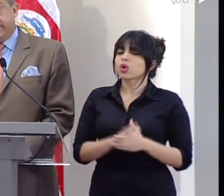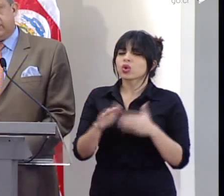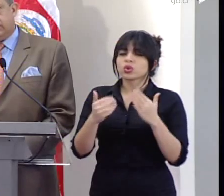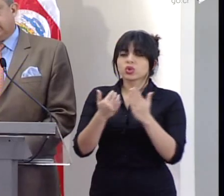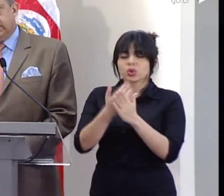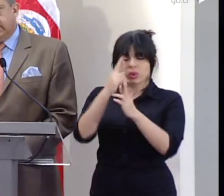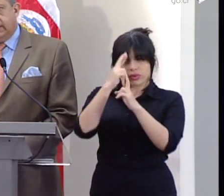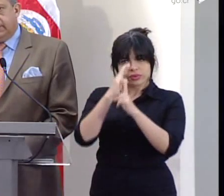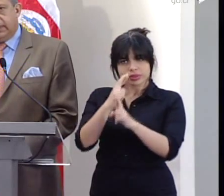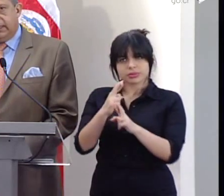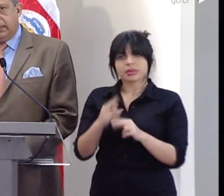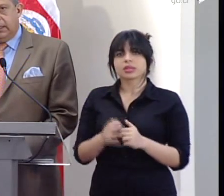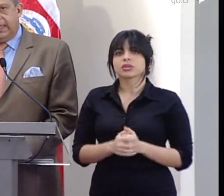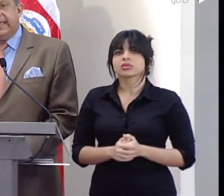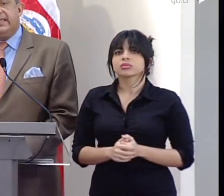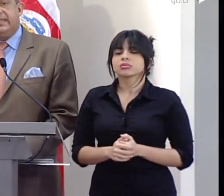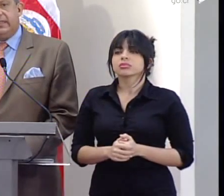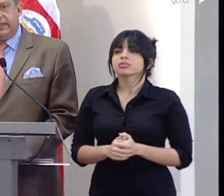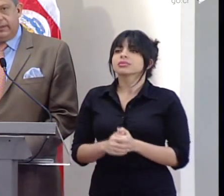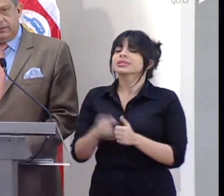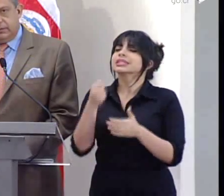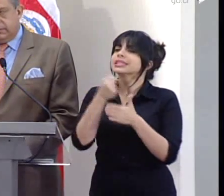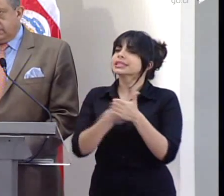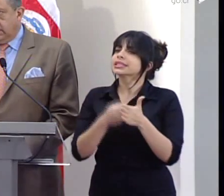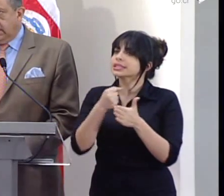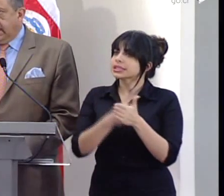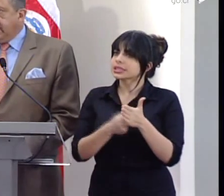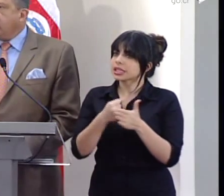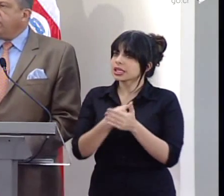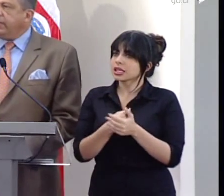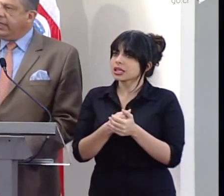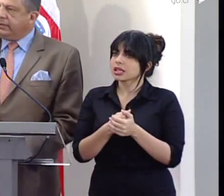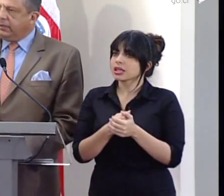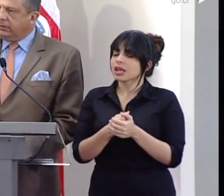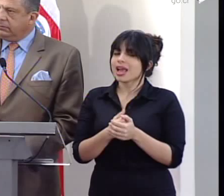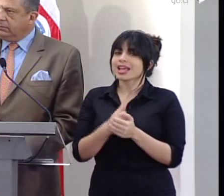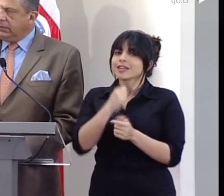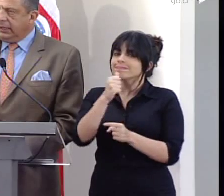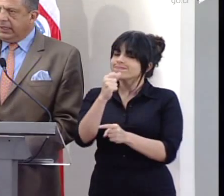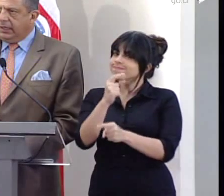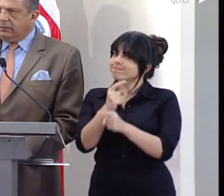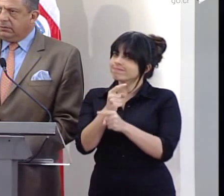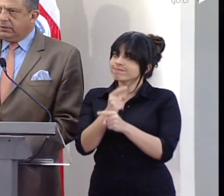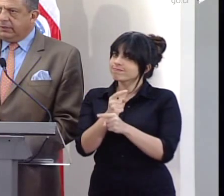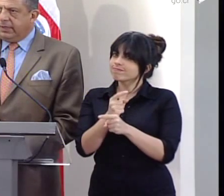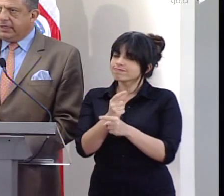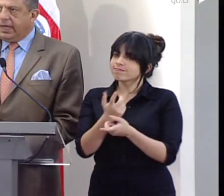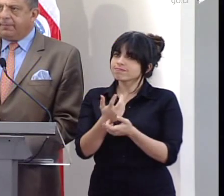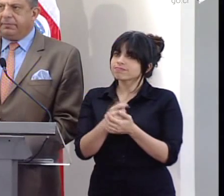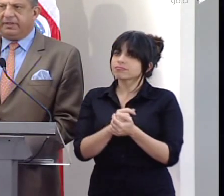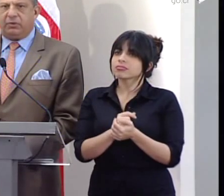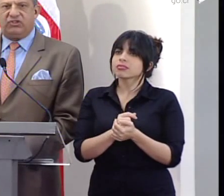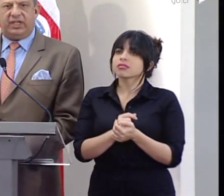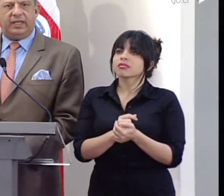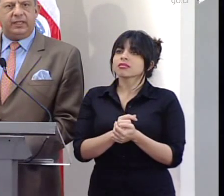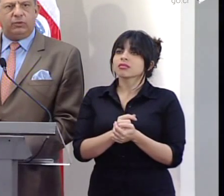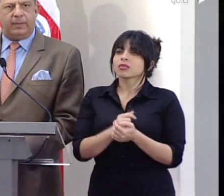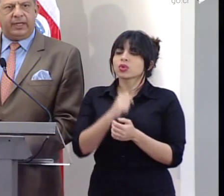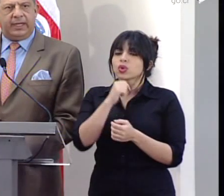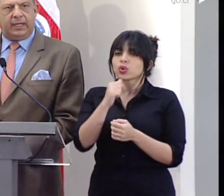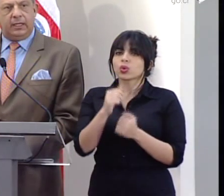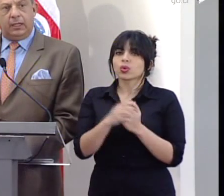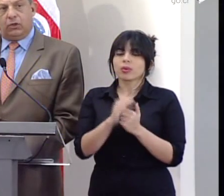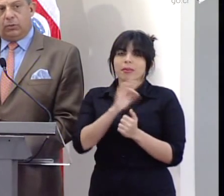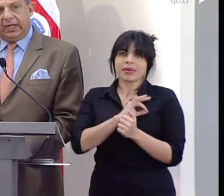todo respeto, ¿verdad?, insistir en la inconveniencia de que se proceda de